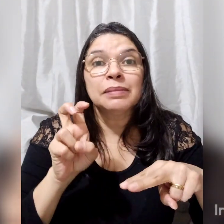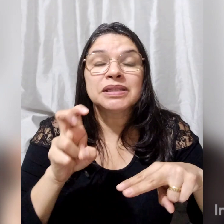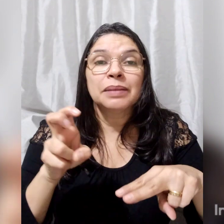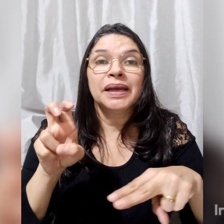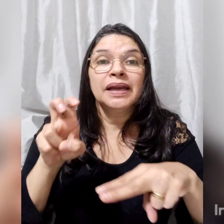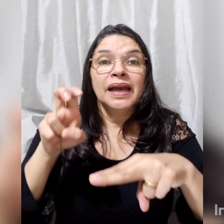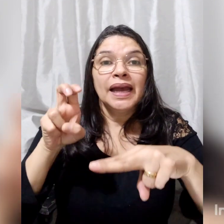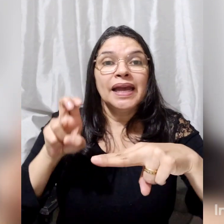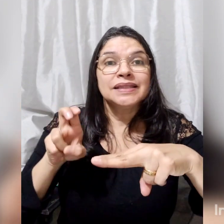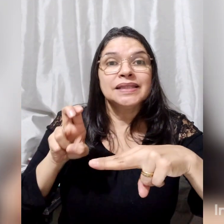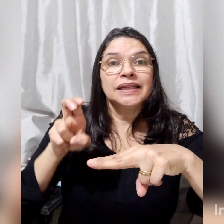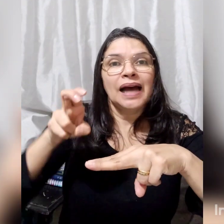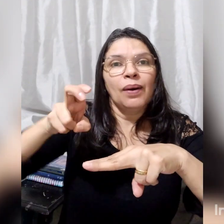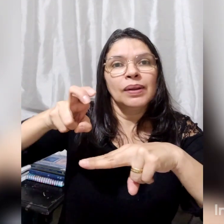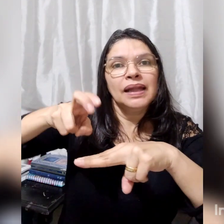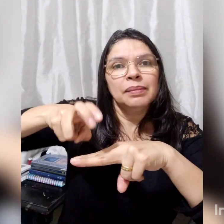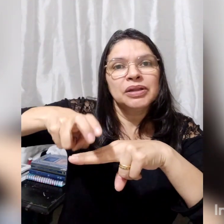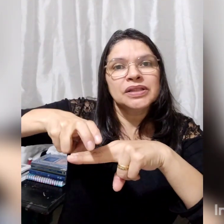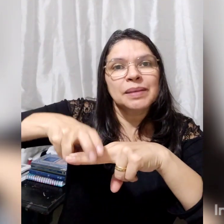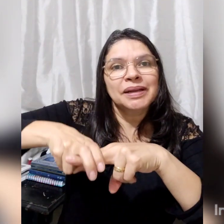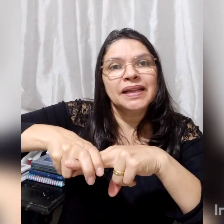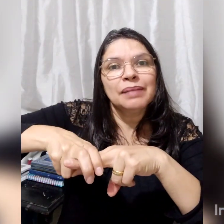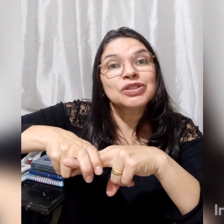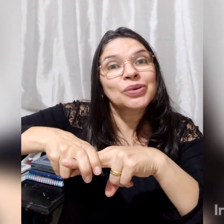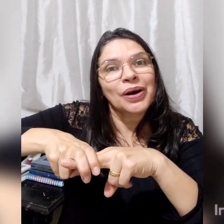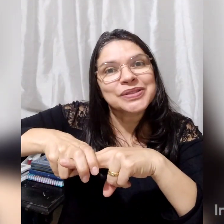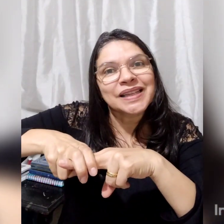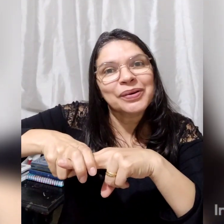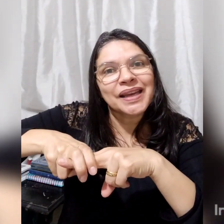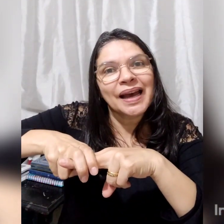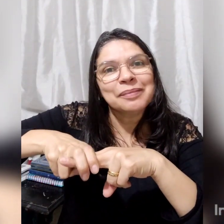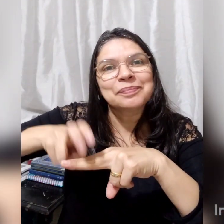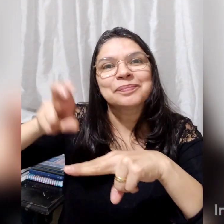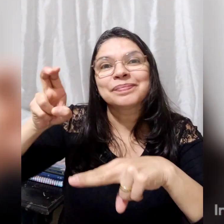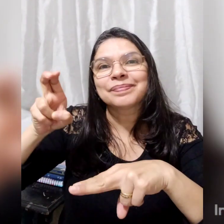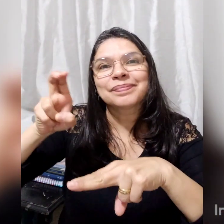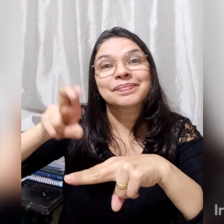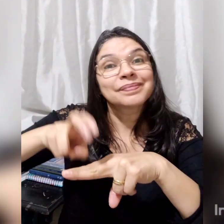simples também, esse sinal. Lembra, nós aprendemos qual o sinal que é?